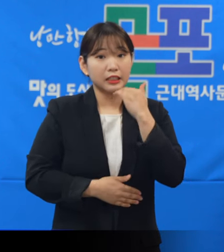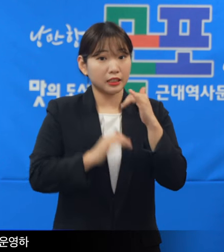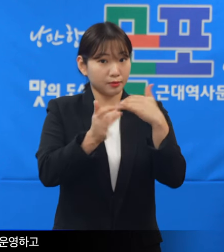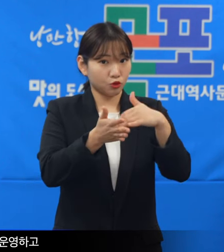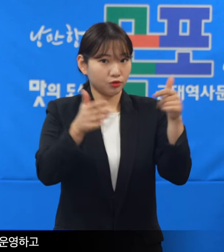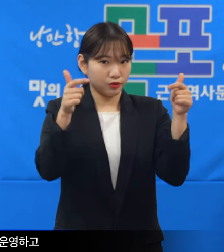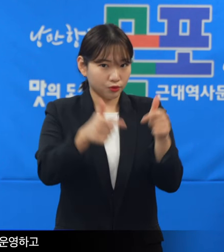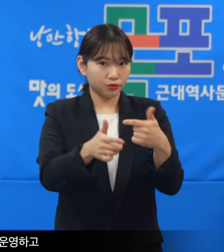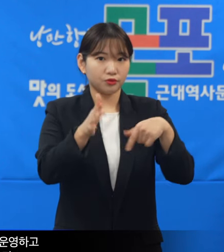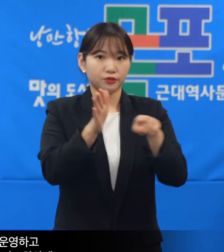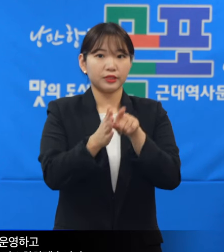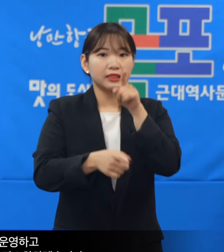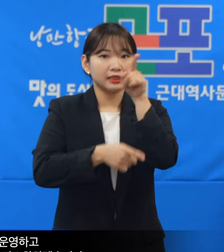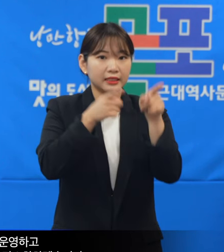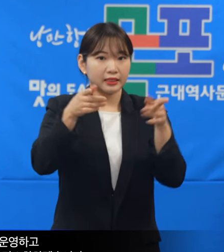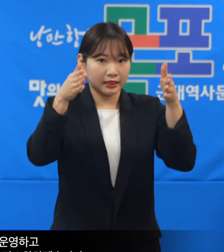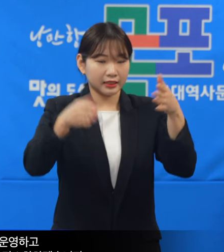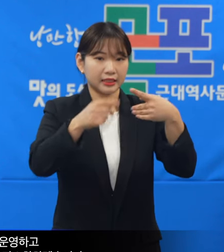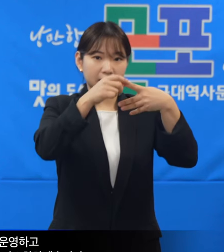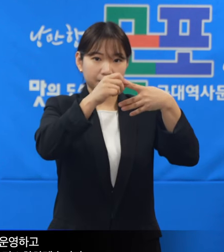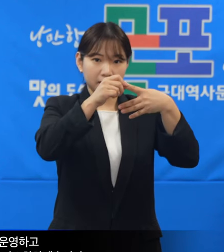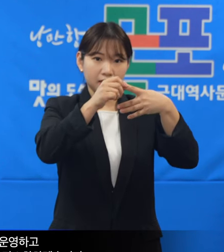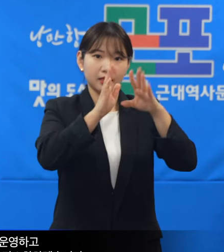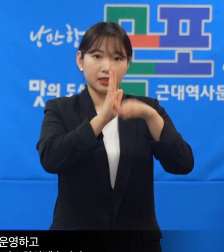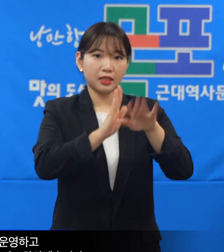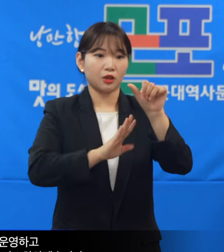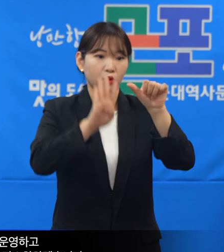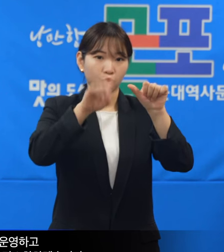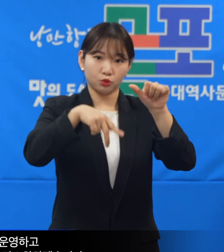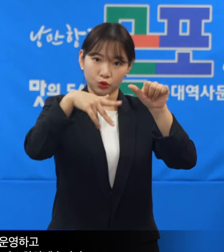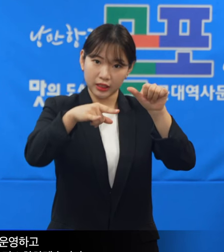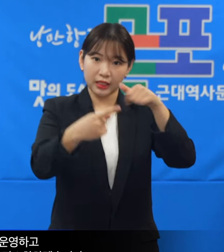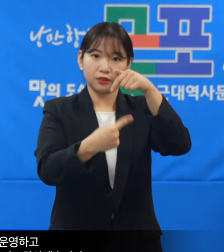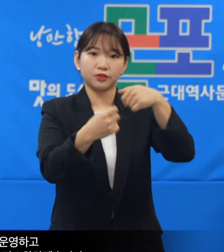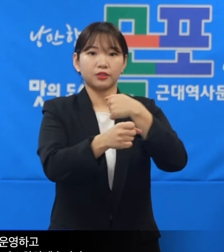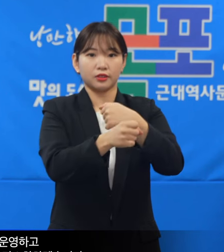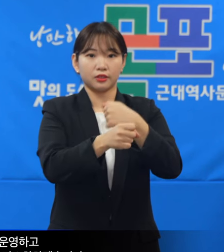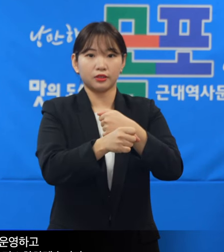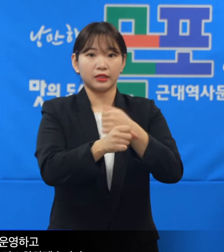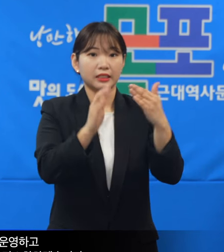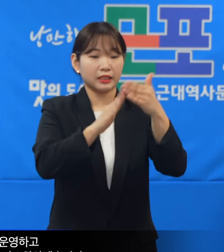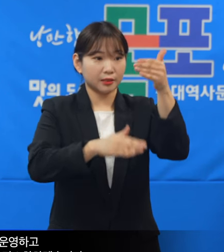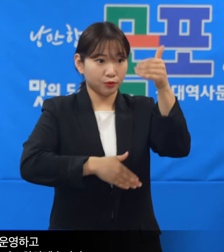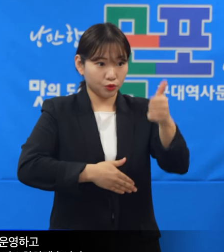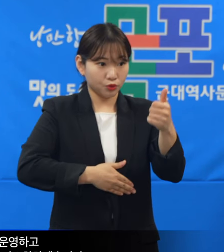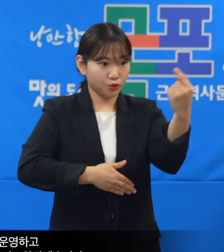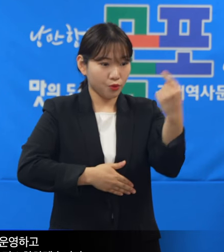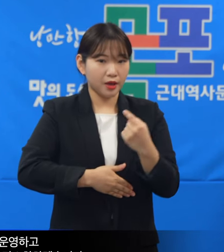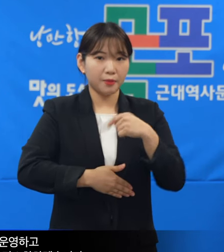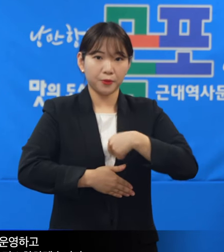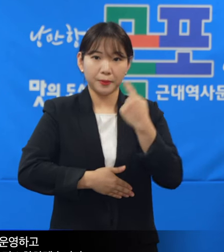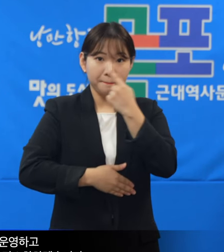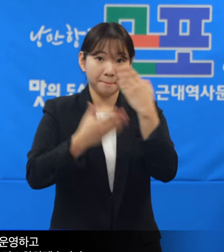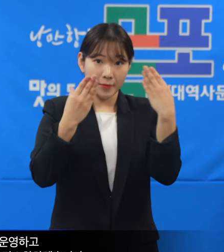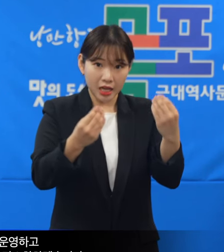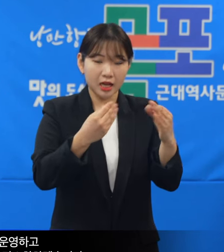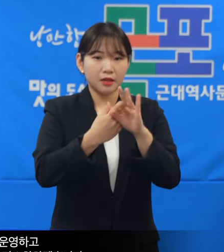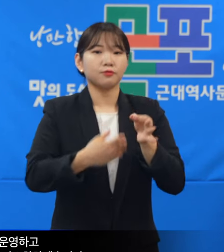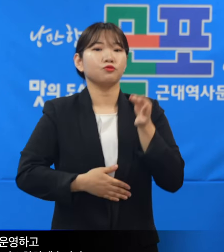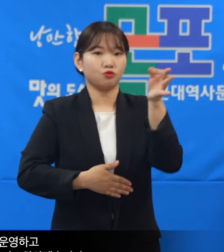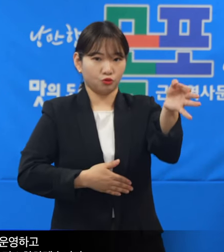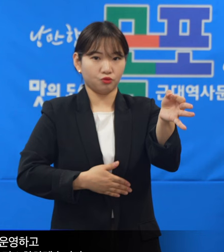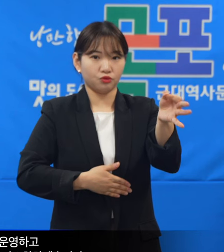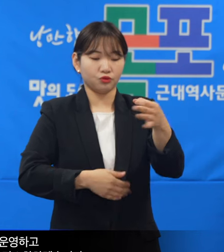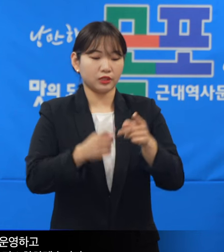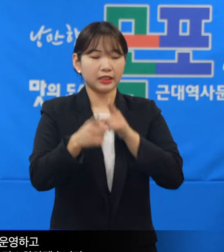대개 이런 최소화를 위해 신청기간 첫 주에는 오브제를 운영하고 3조제 버린 확인 만으로 지급토록